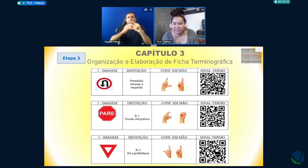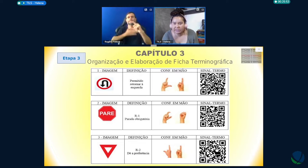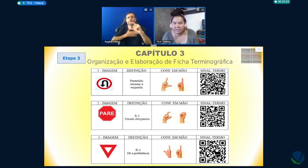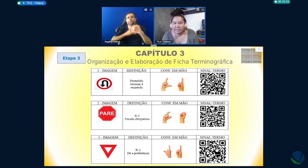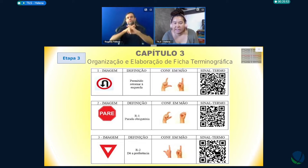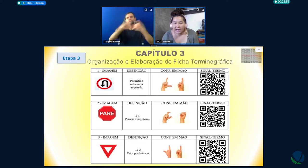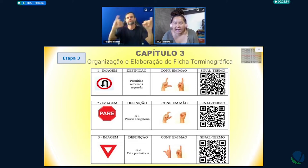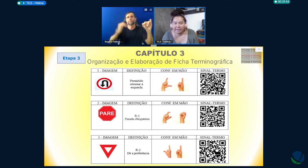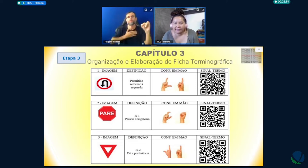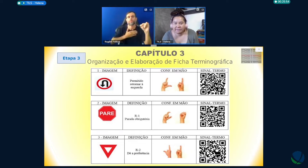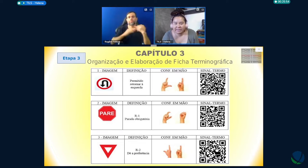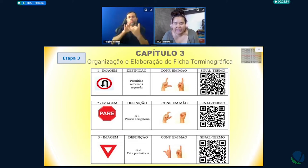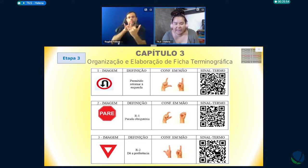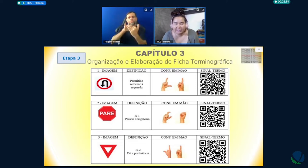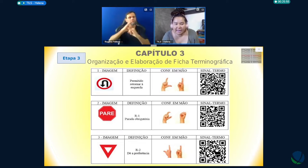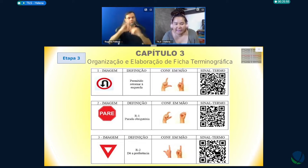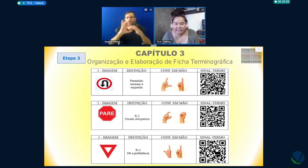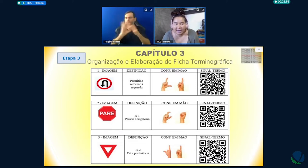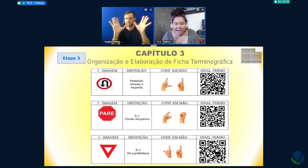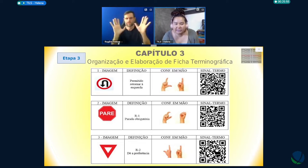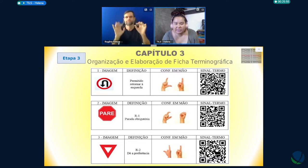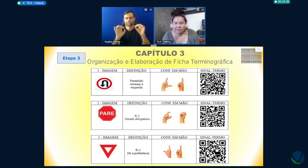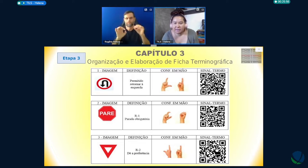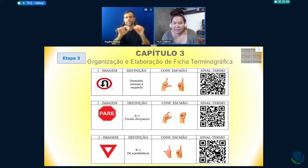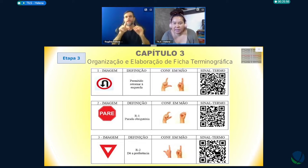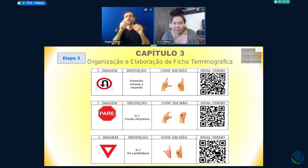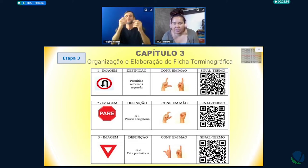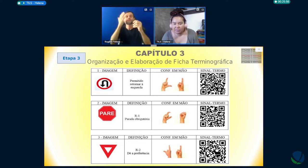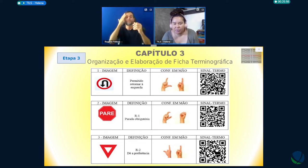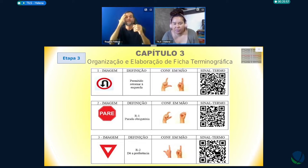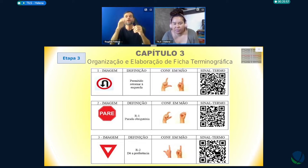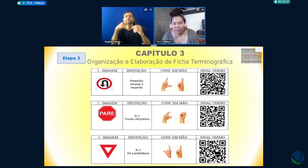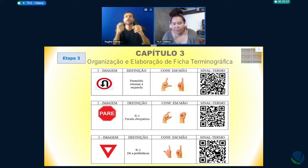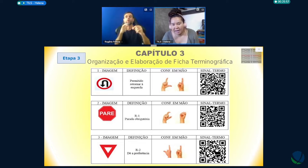terminográfica. E aí você tem, né, entrada